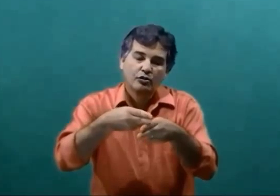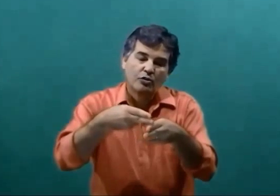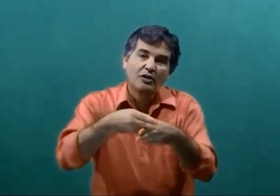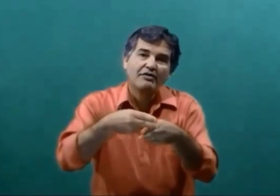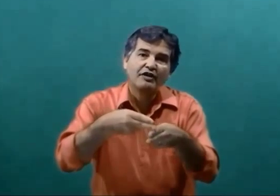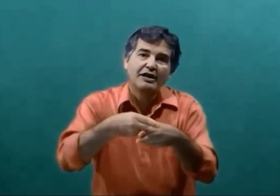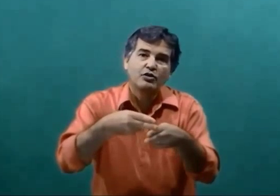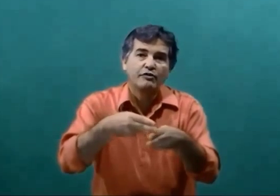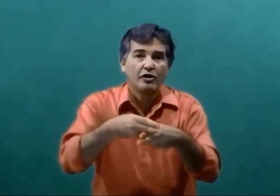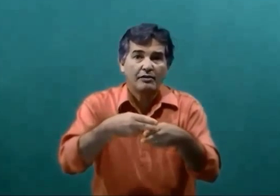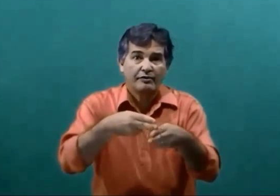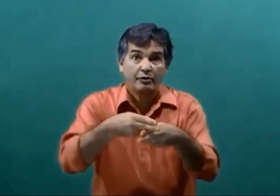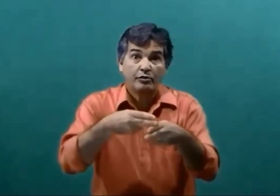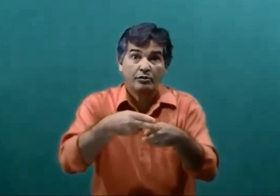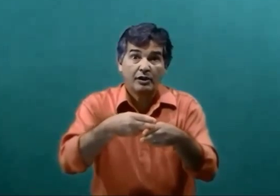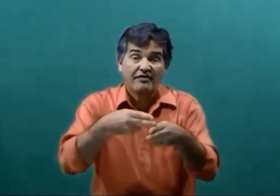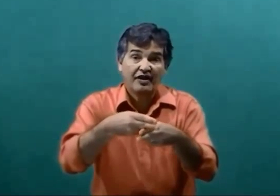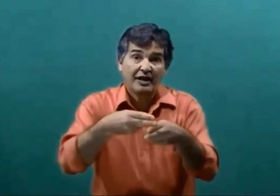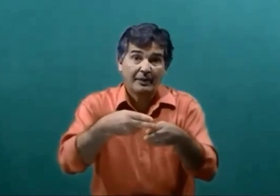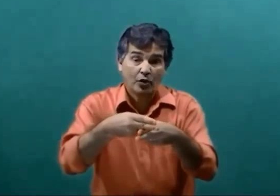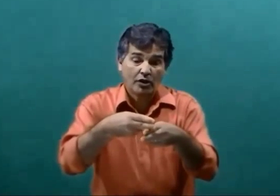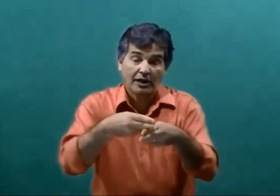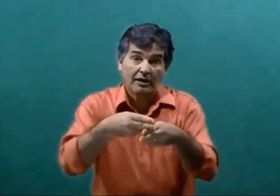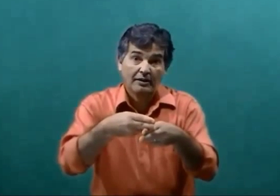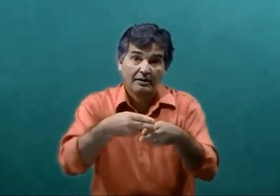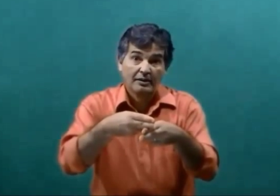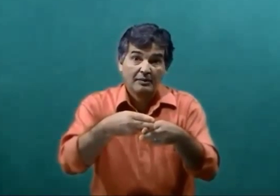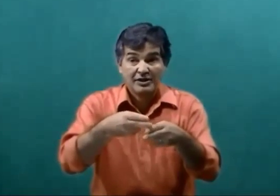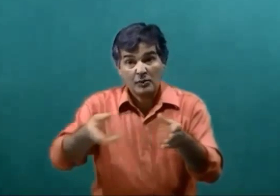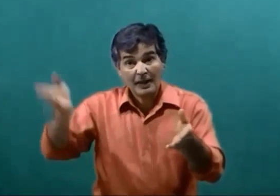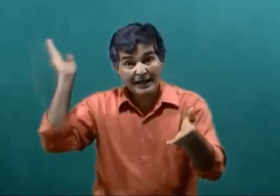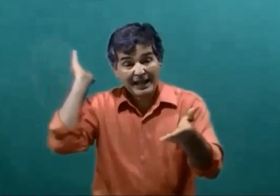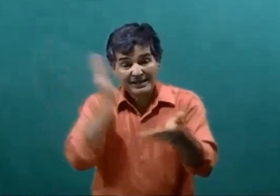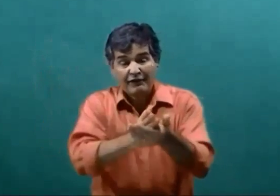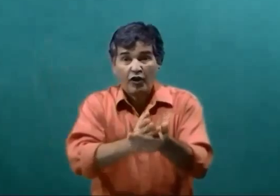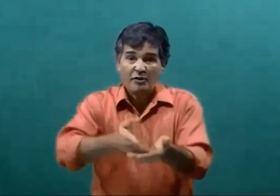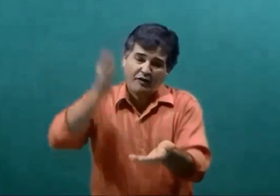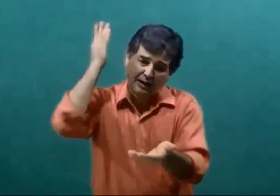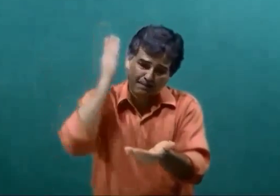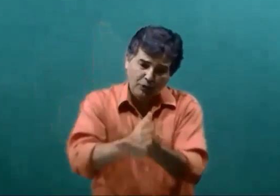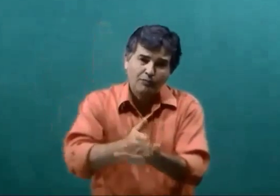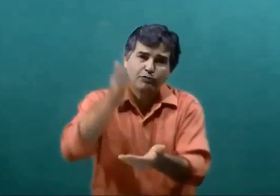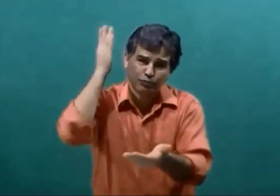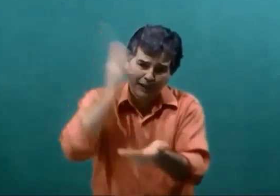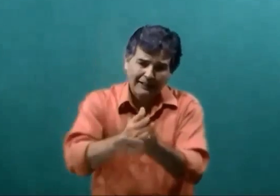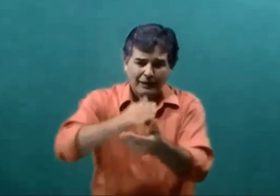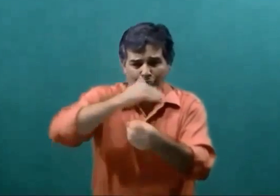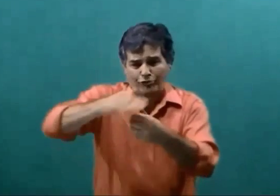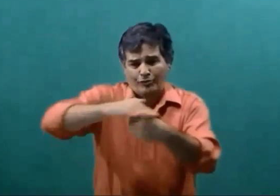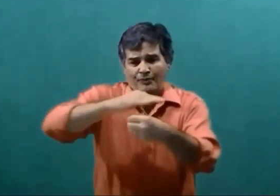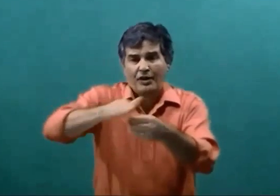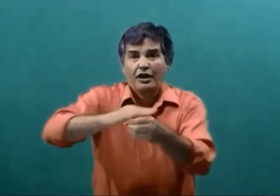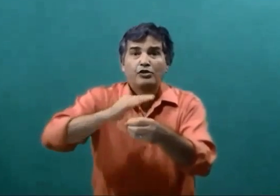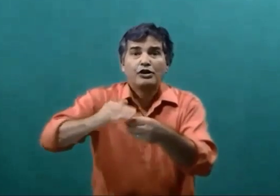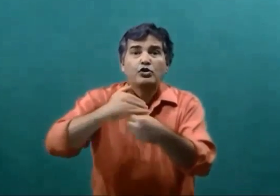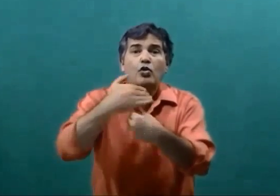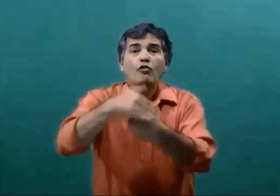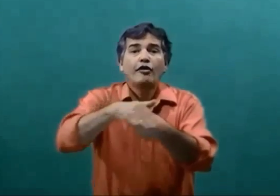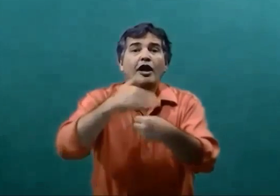como ele faz com a faca para cortar. Mas se eu pegar dessa forma e ficar batendo, eu já estou com um